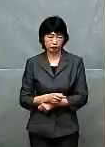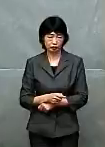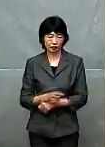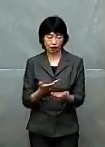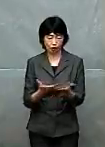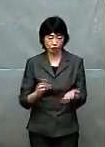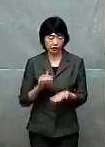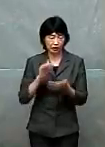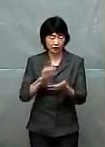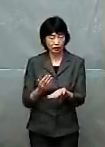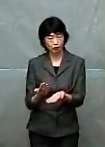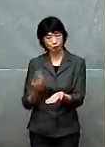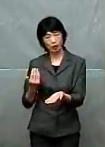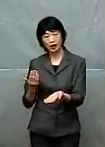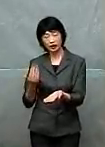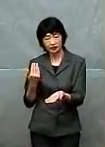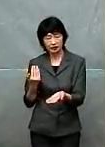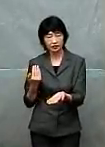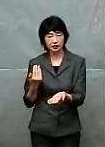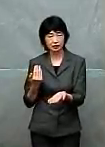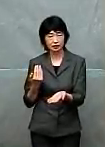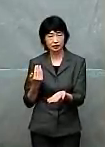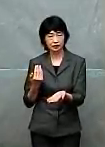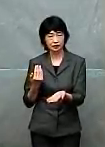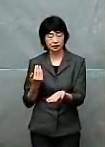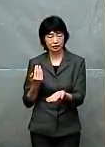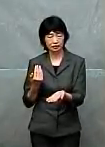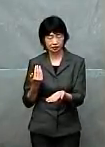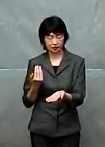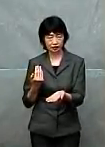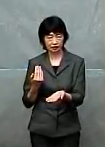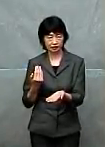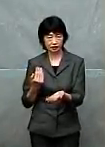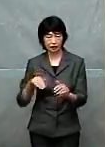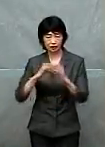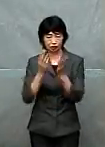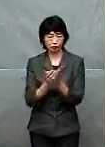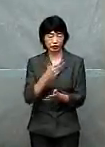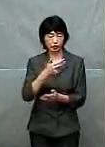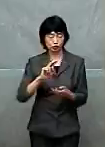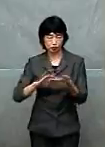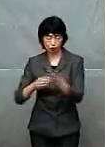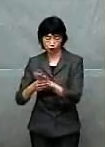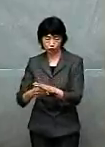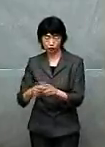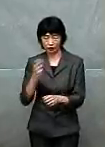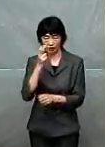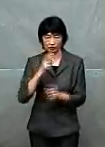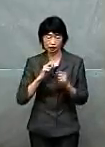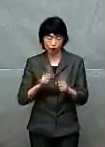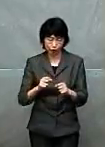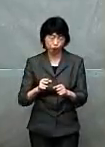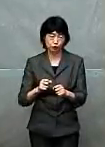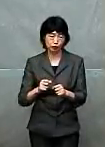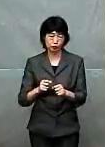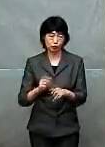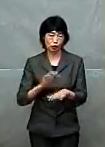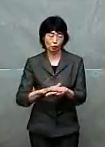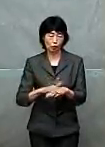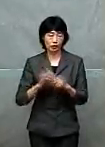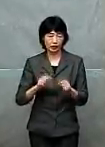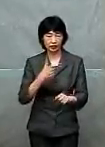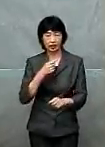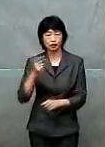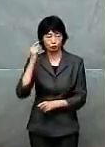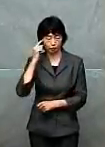期にというふうに、さらに体制を整えていきたいということであります。政府の